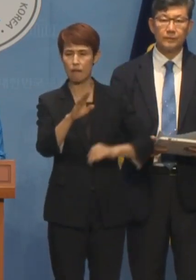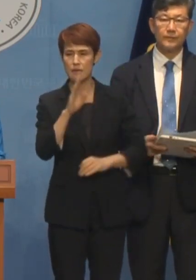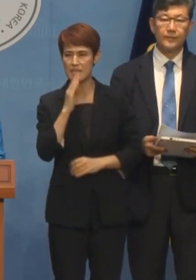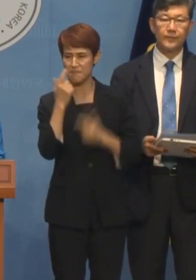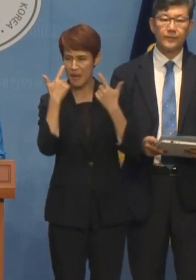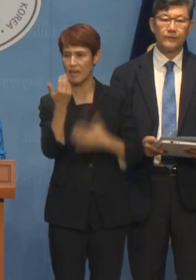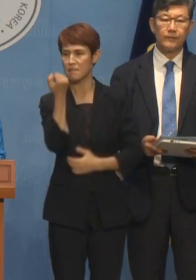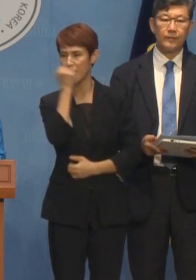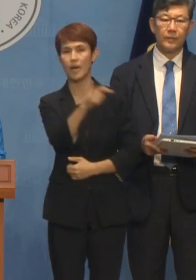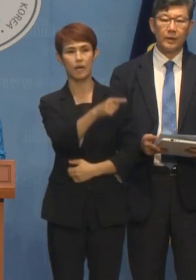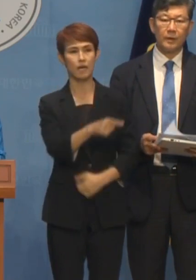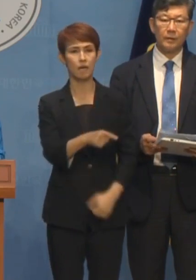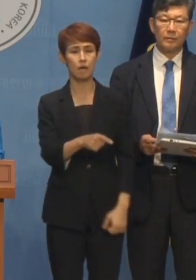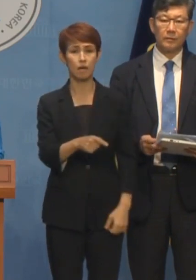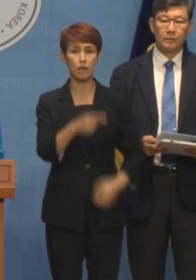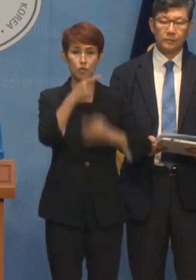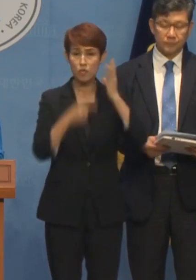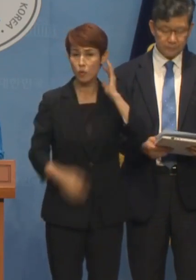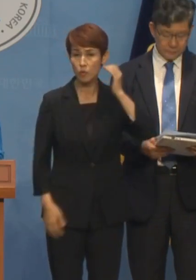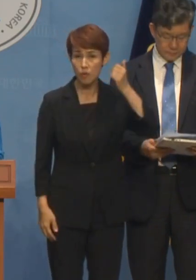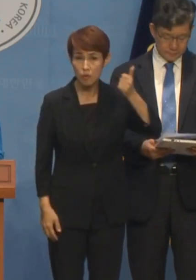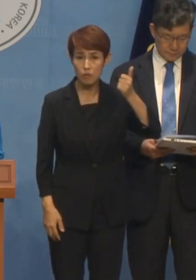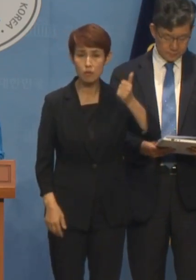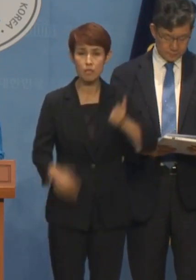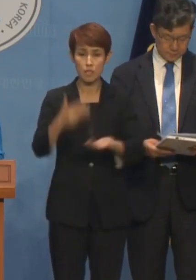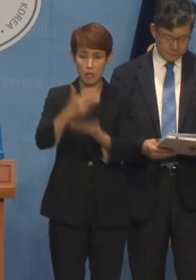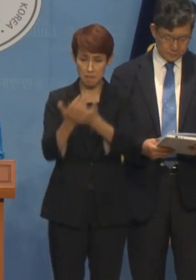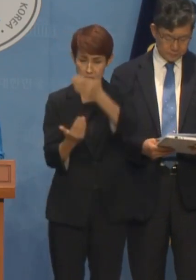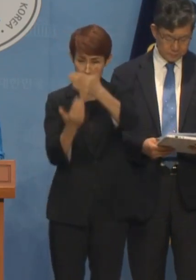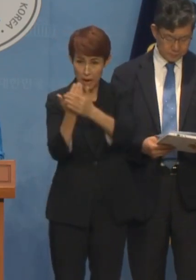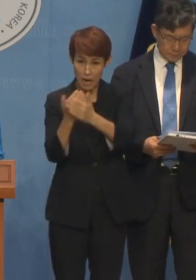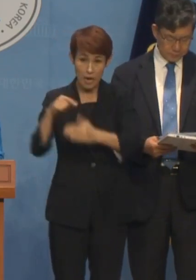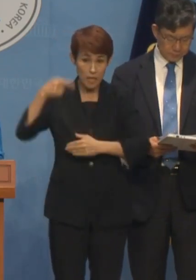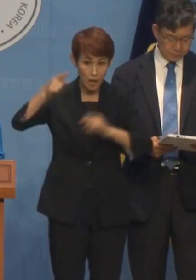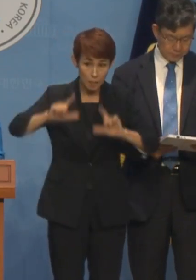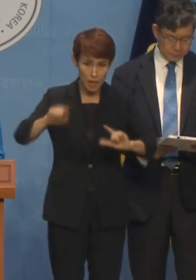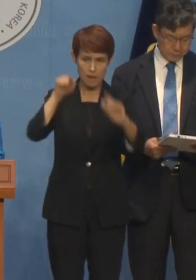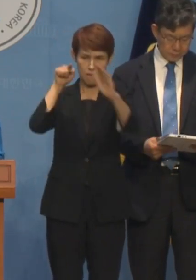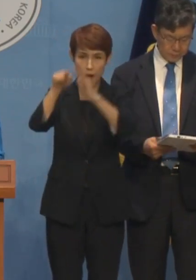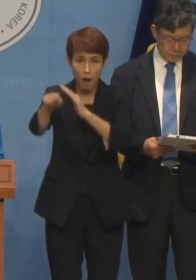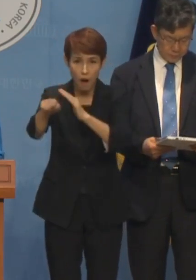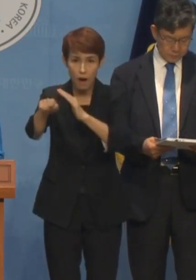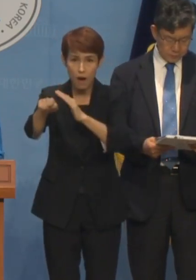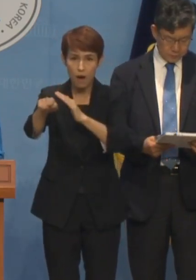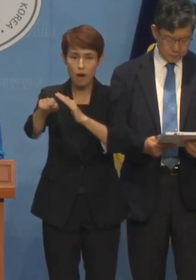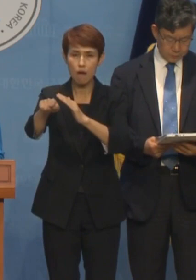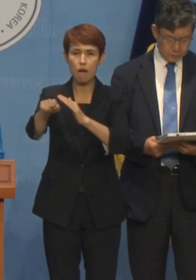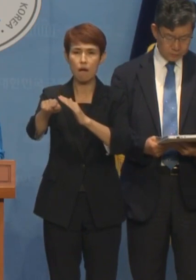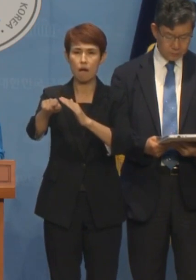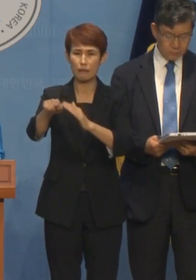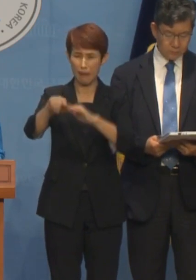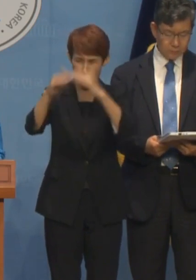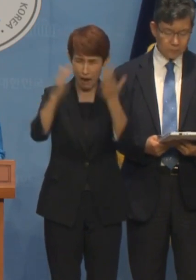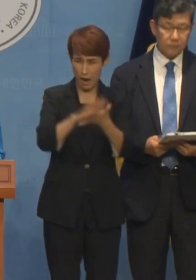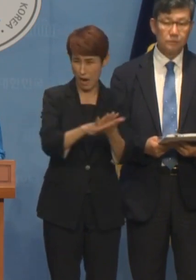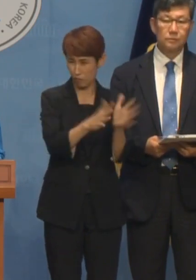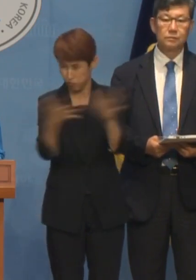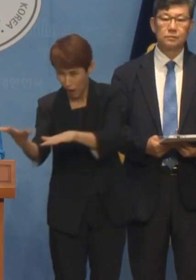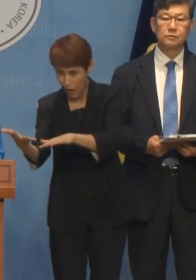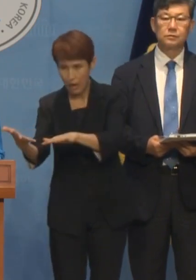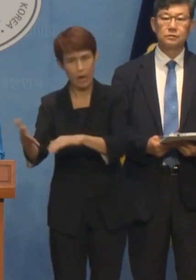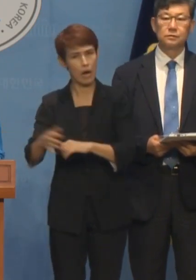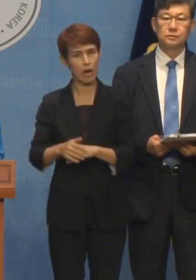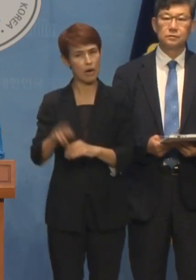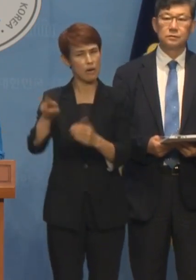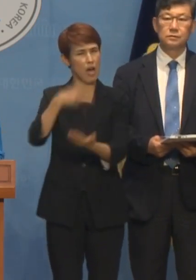없습니다. 윤석열 대통령은 참사 다음 날 현장을 방문하여 압사라는 보고에 뇌진탕 같은